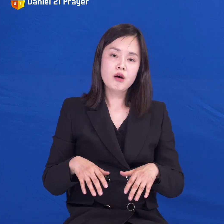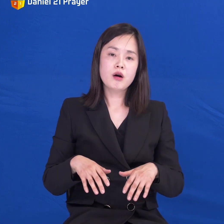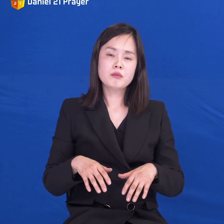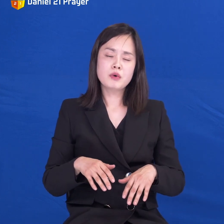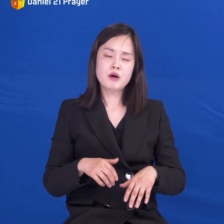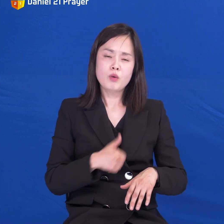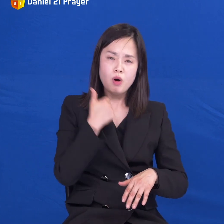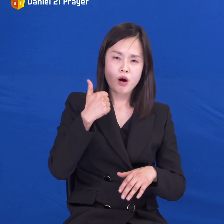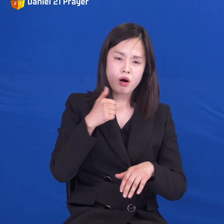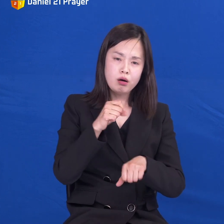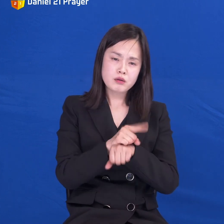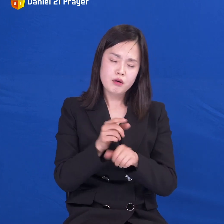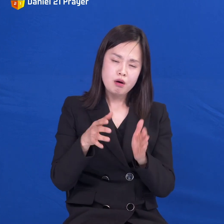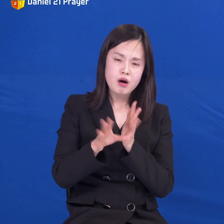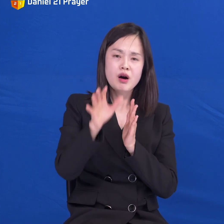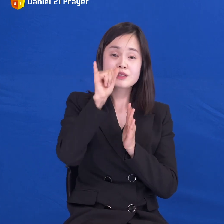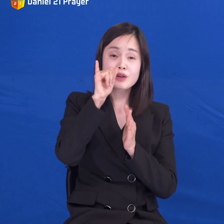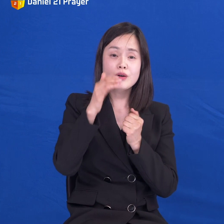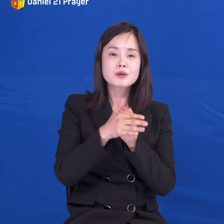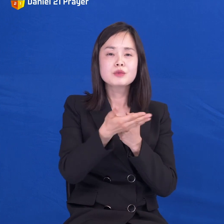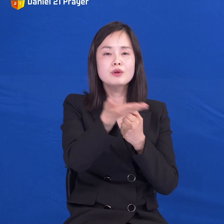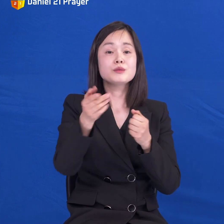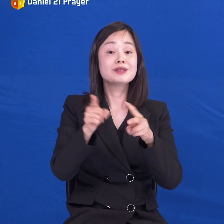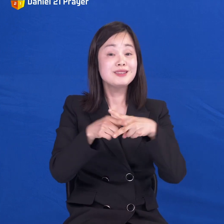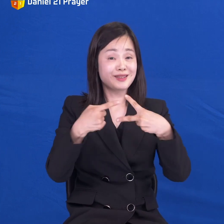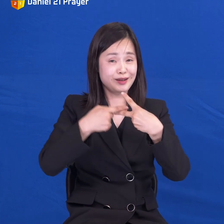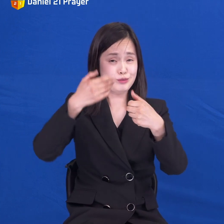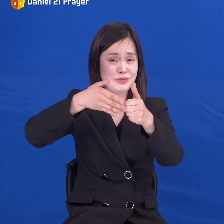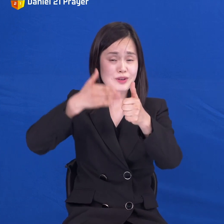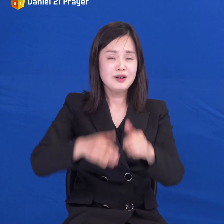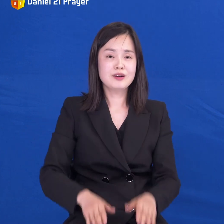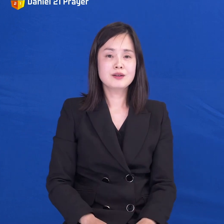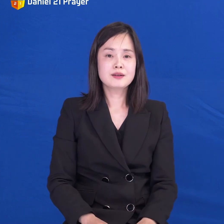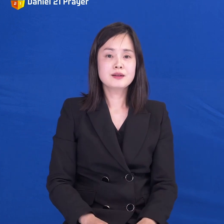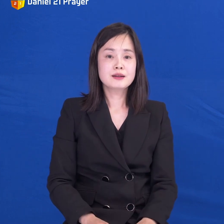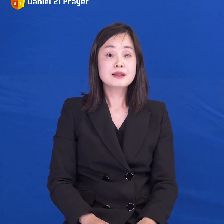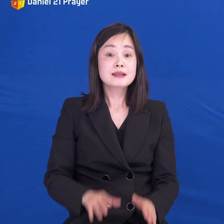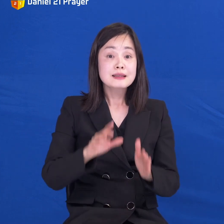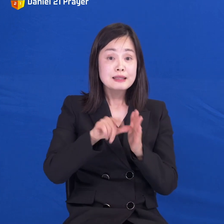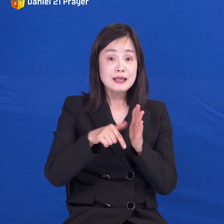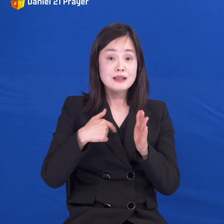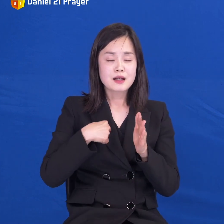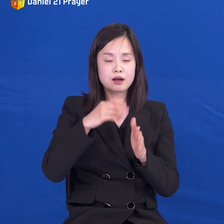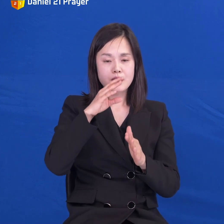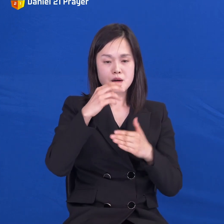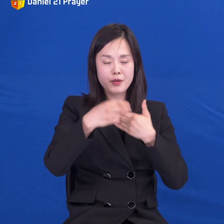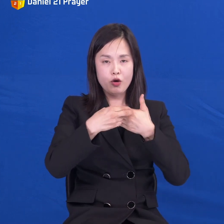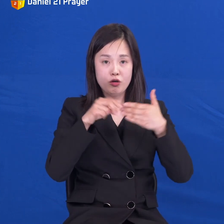그래서 결론은 병원에 갔는데 말기 대장 암이었습니다.